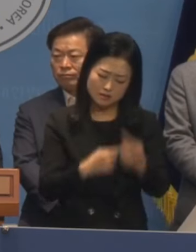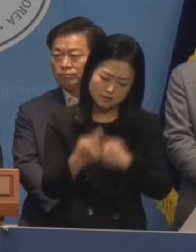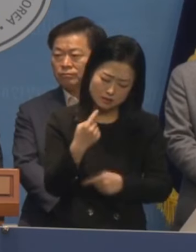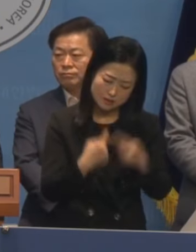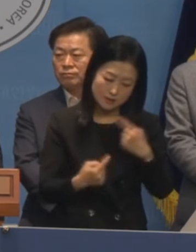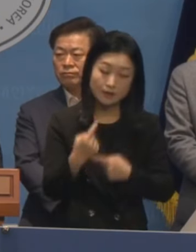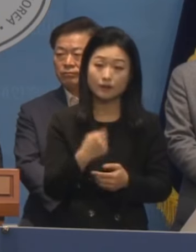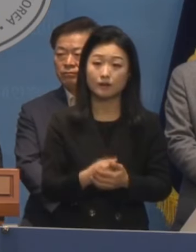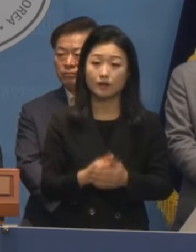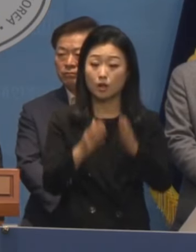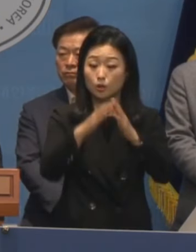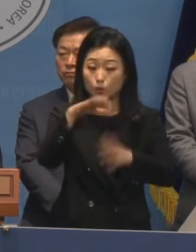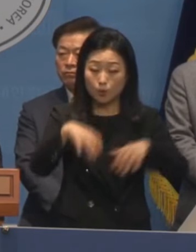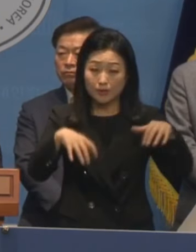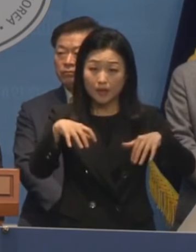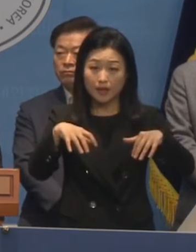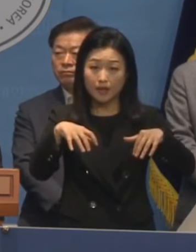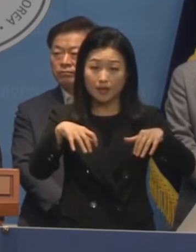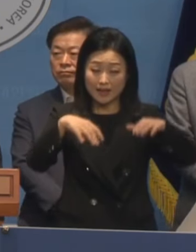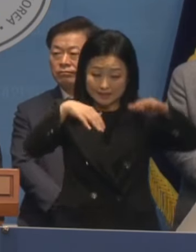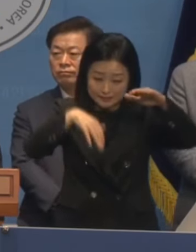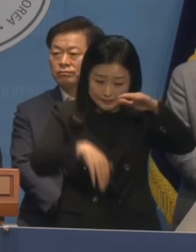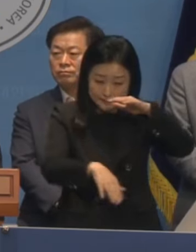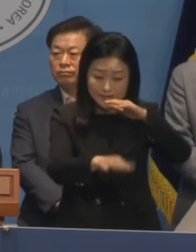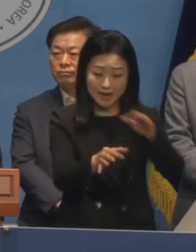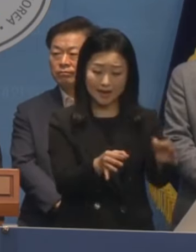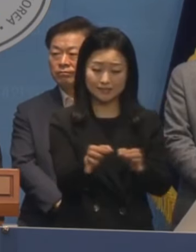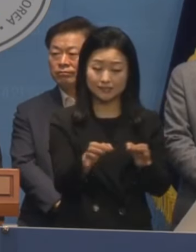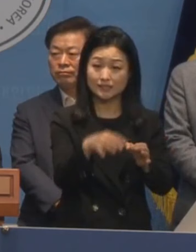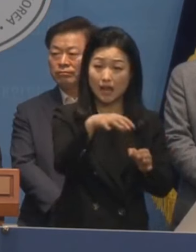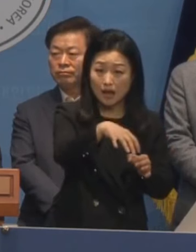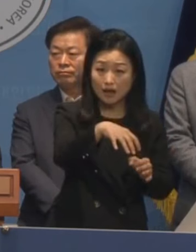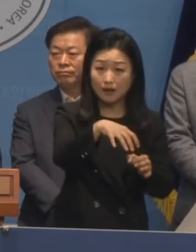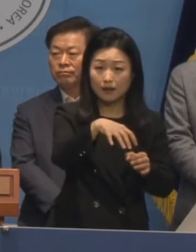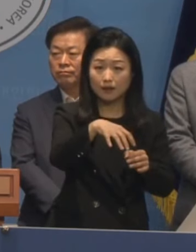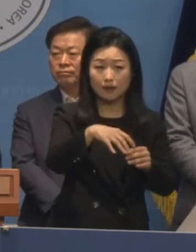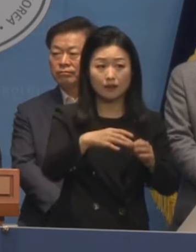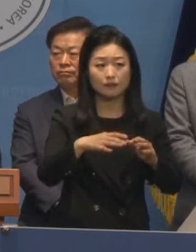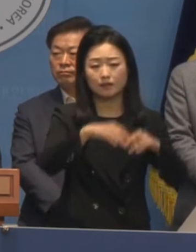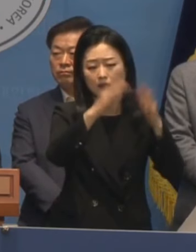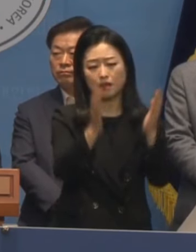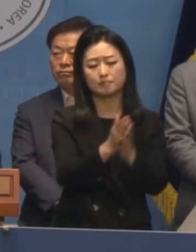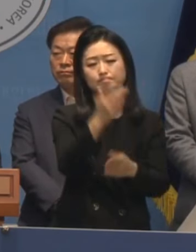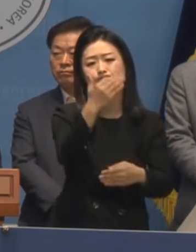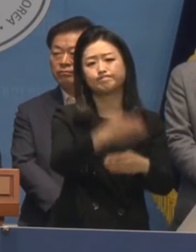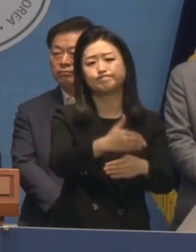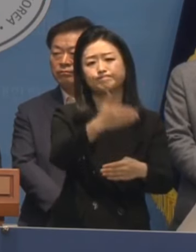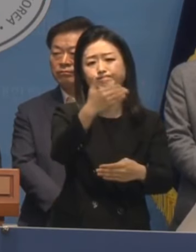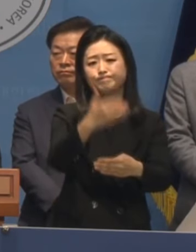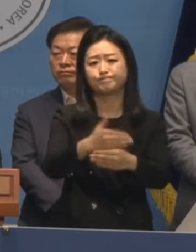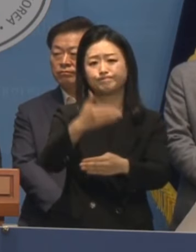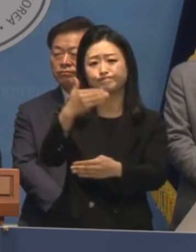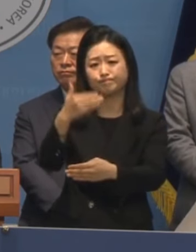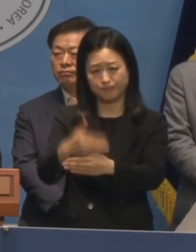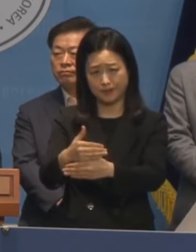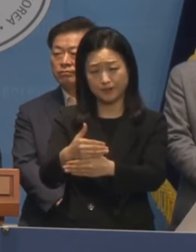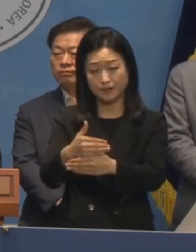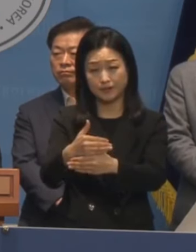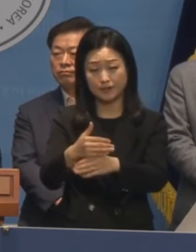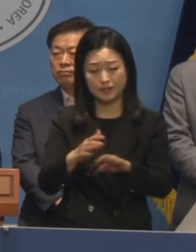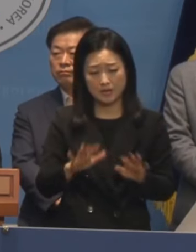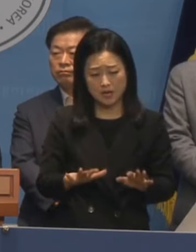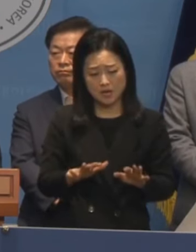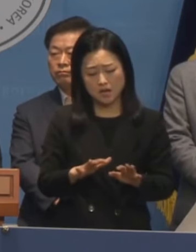동네 골목 지하상가 시장 모퉁이 상점들이 문을 닫고 폐업과 임대를